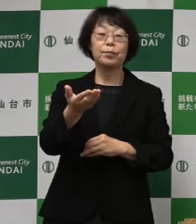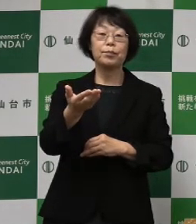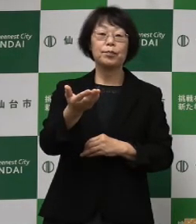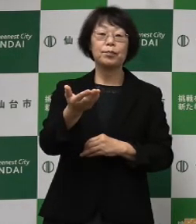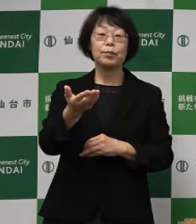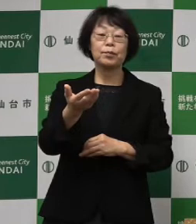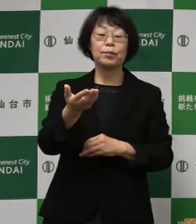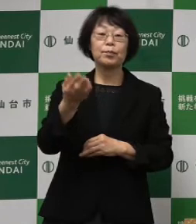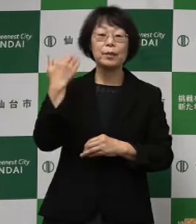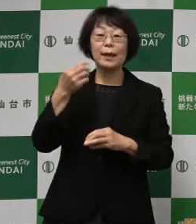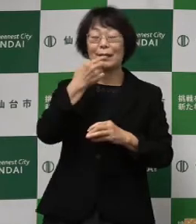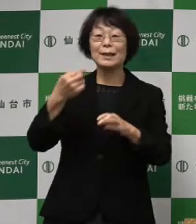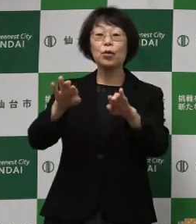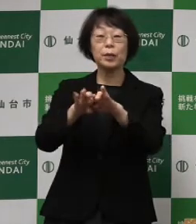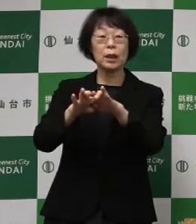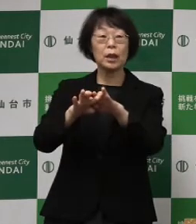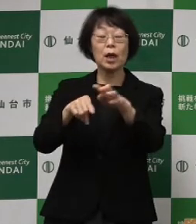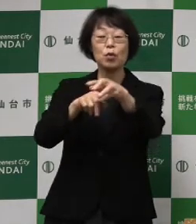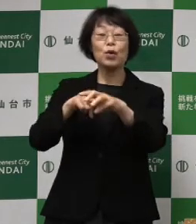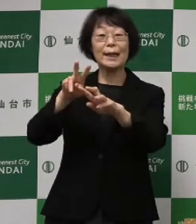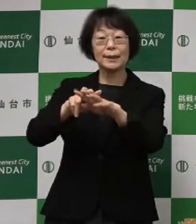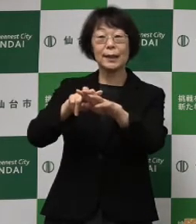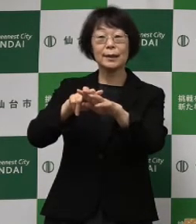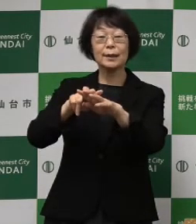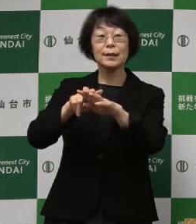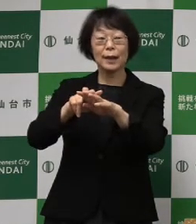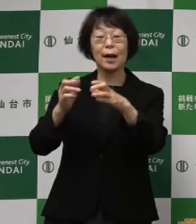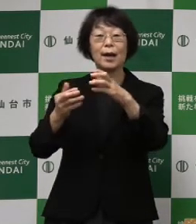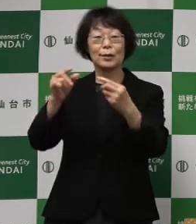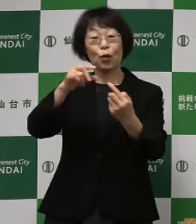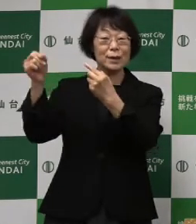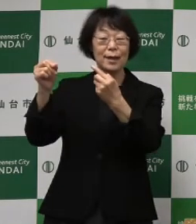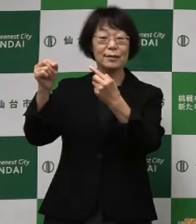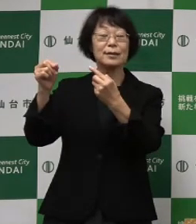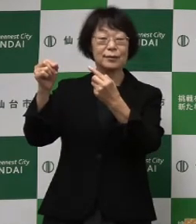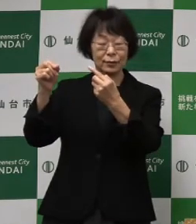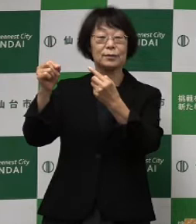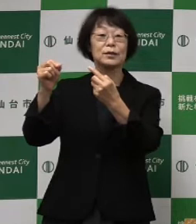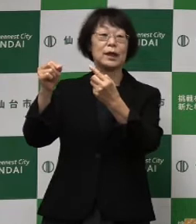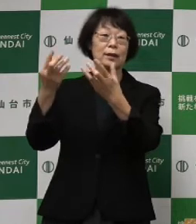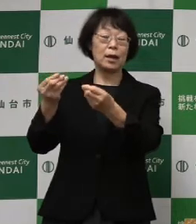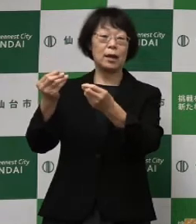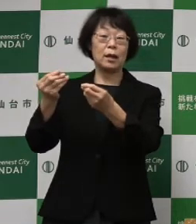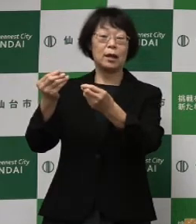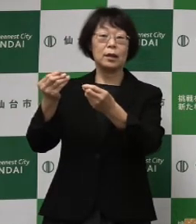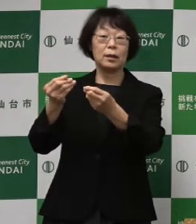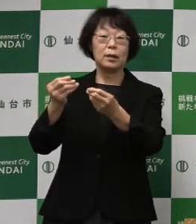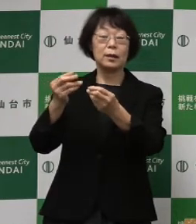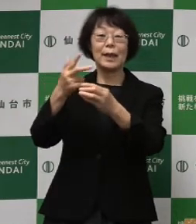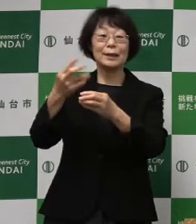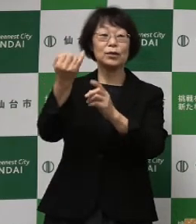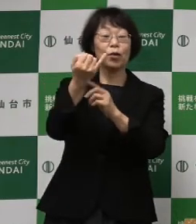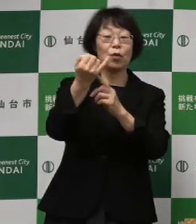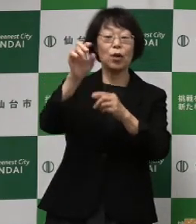日曜日、あの村井さんがあの当選確実となって、うん、小石さんもあの事務所の方にあのいらっしゃったと思うん